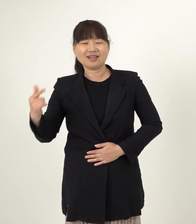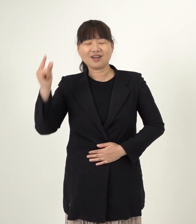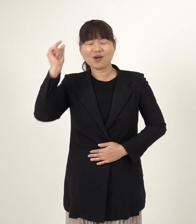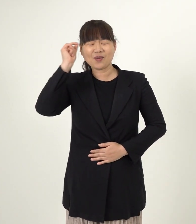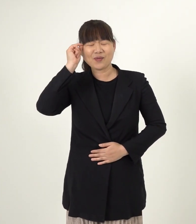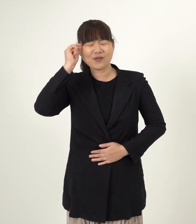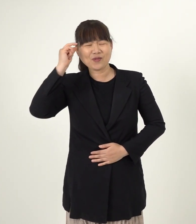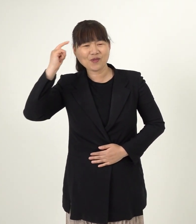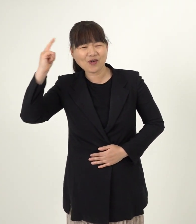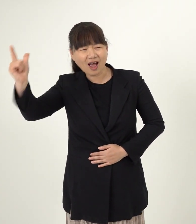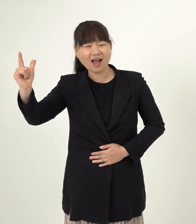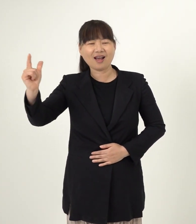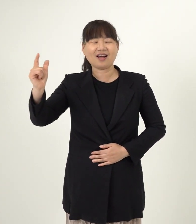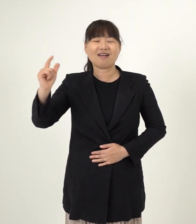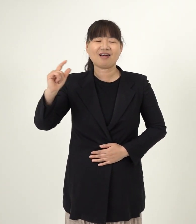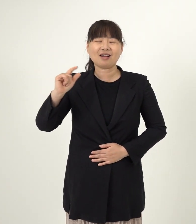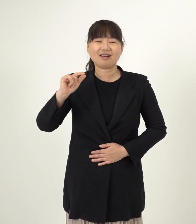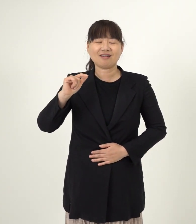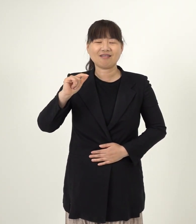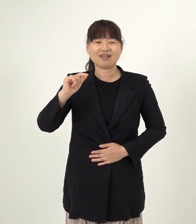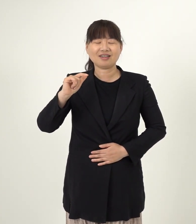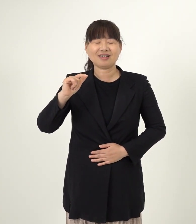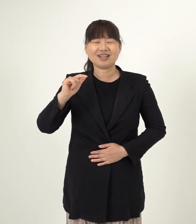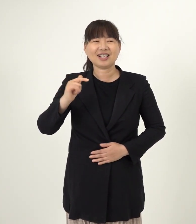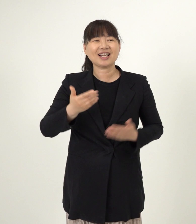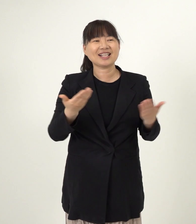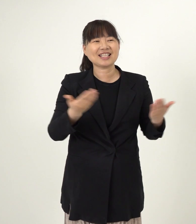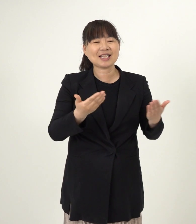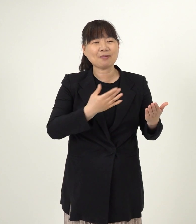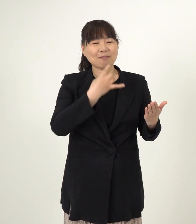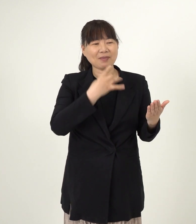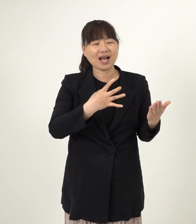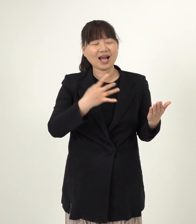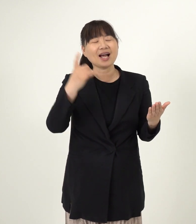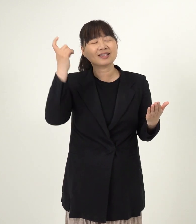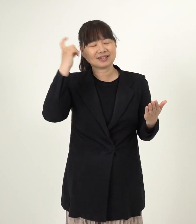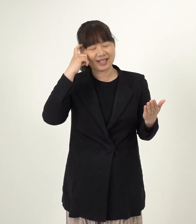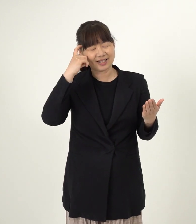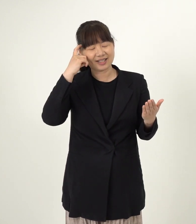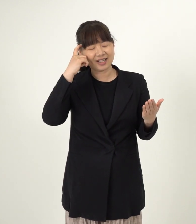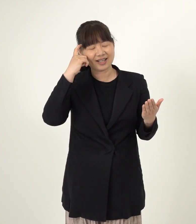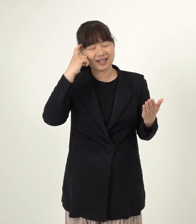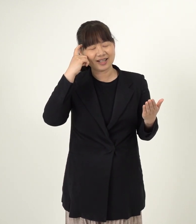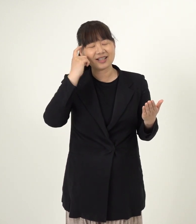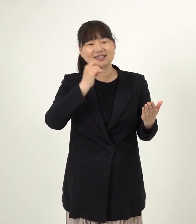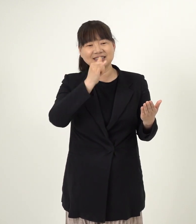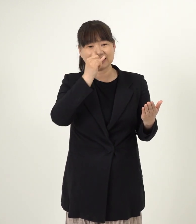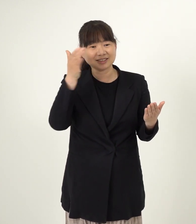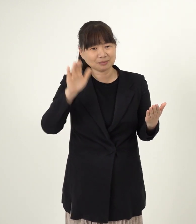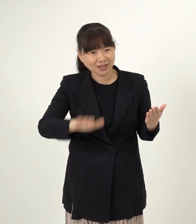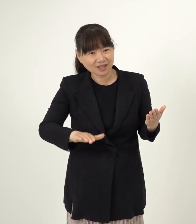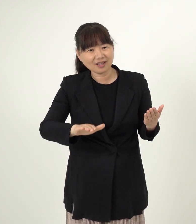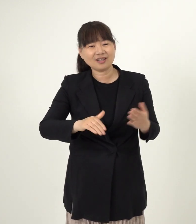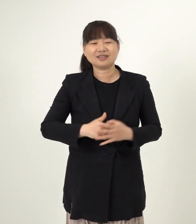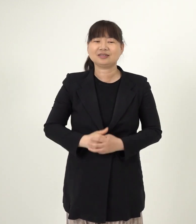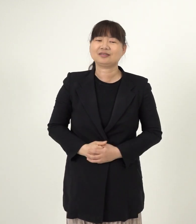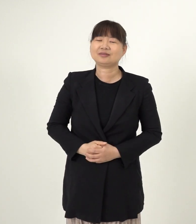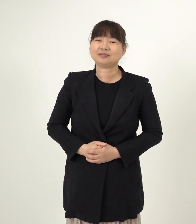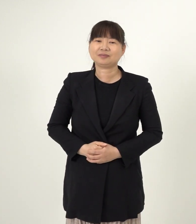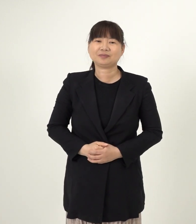위대한 것으로만 초월을, 위대함을 이해할 수가 있잖아요. 그런데